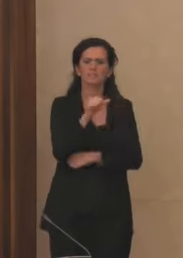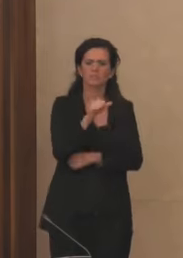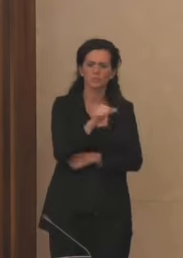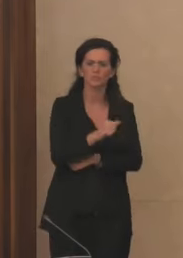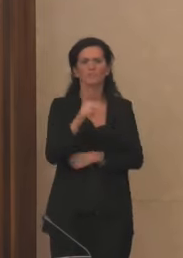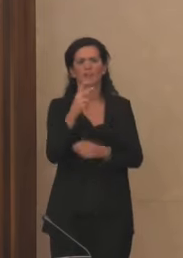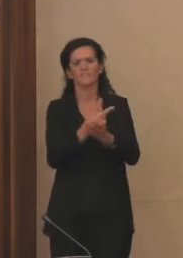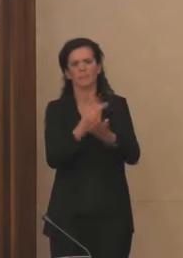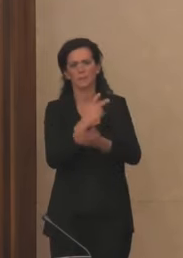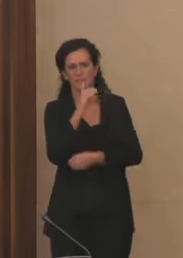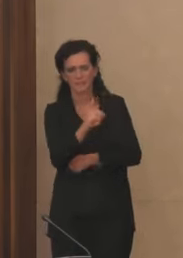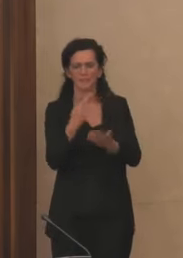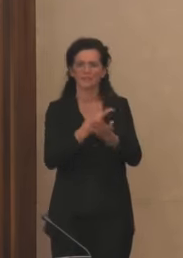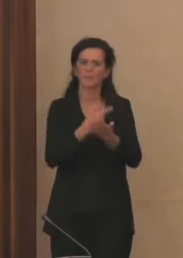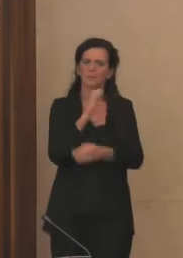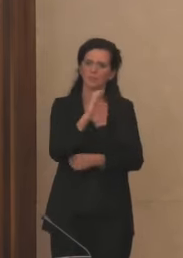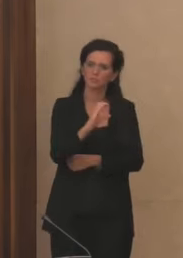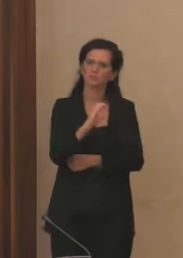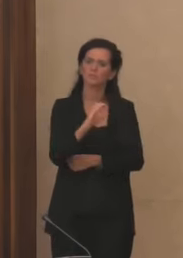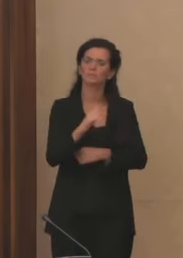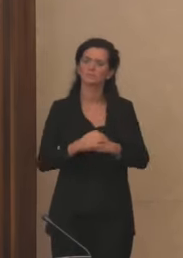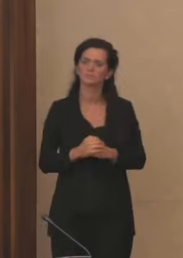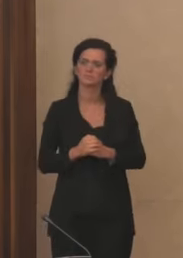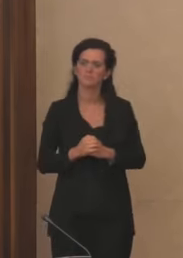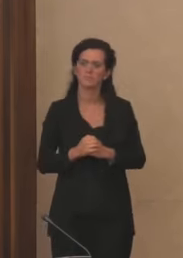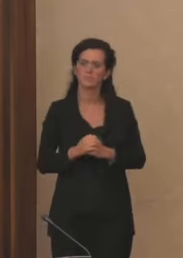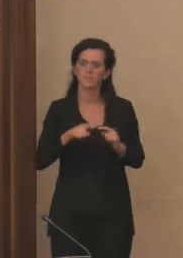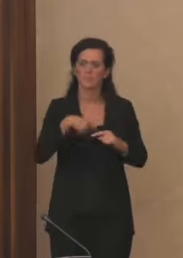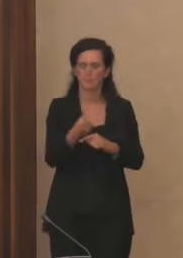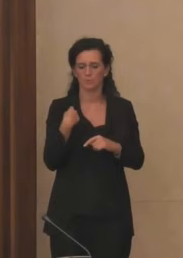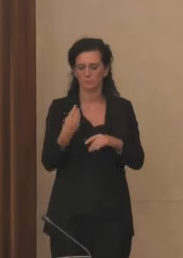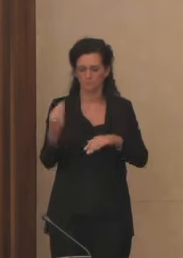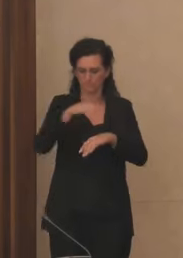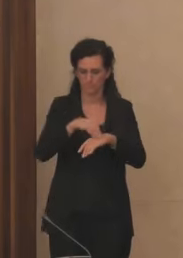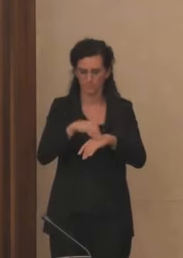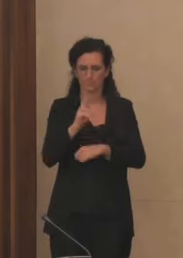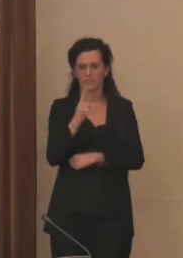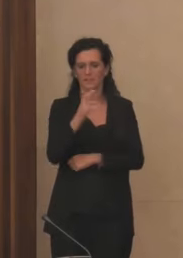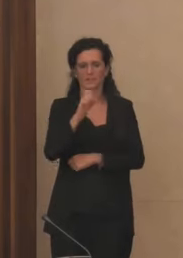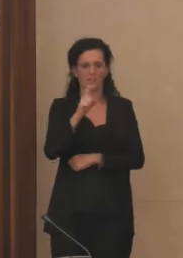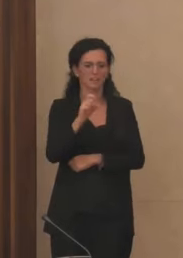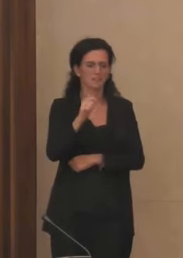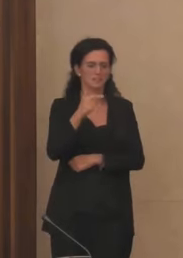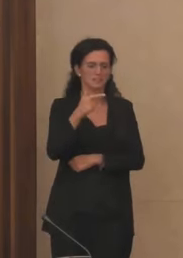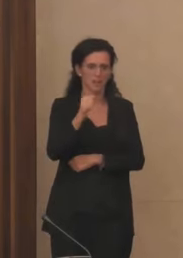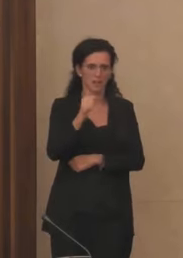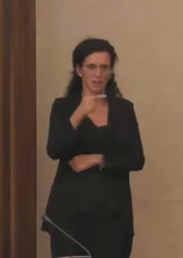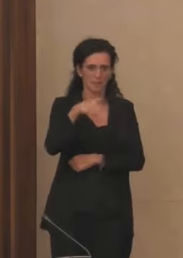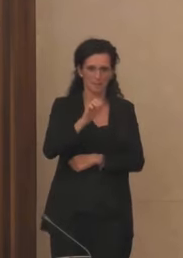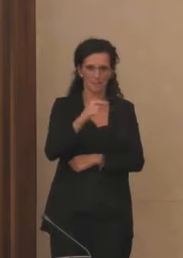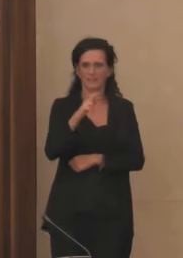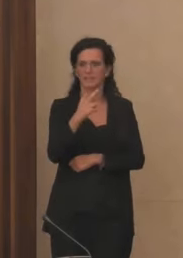D, vitamina C, e poi abbiamo aggiunto anche la dexametasona, la noxeparina e